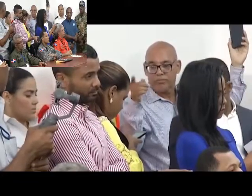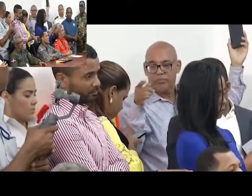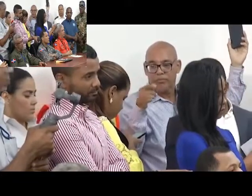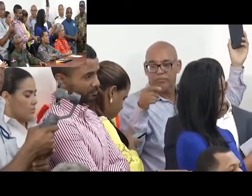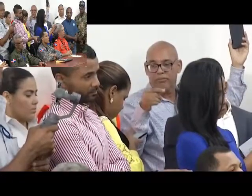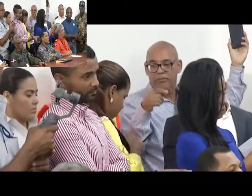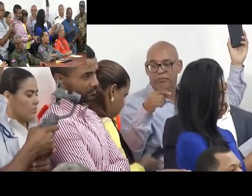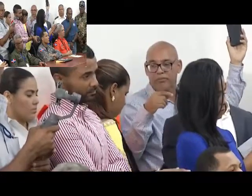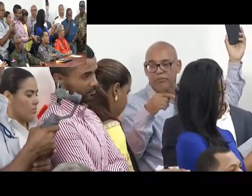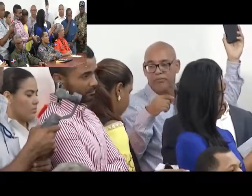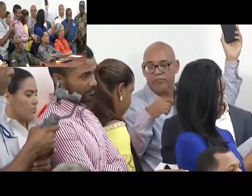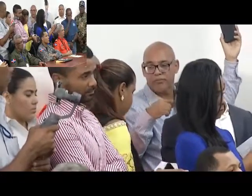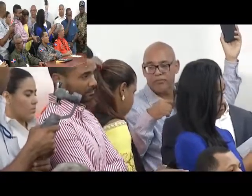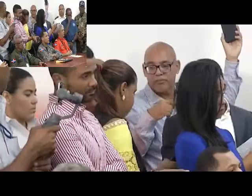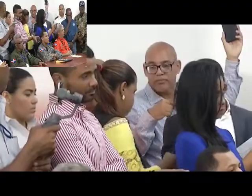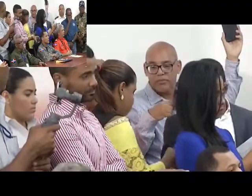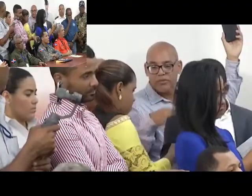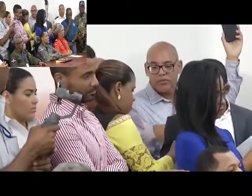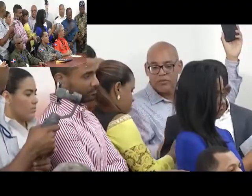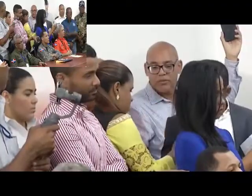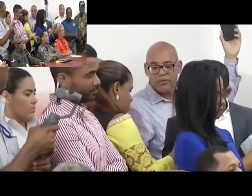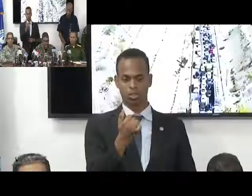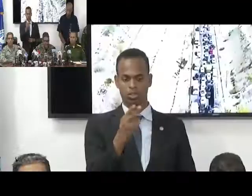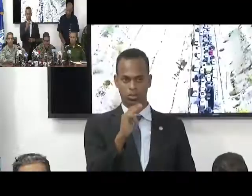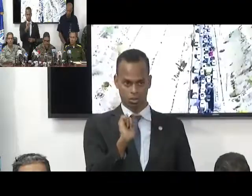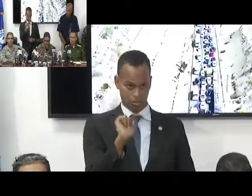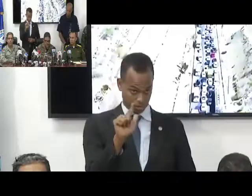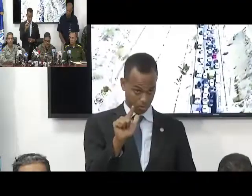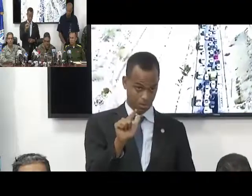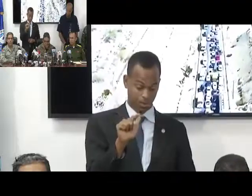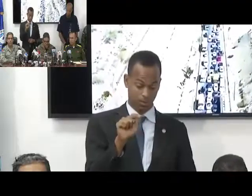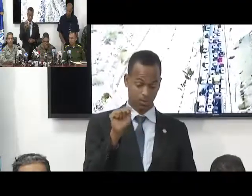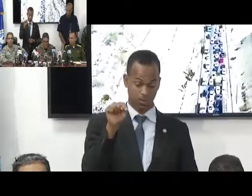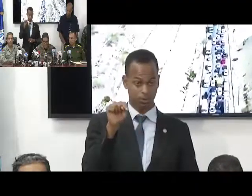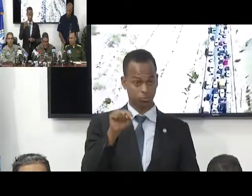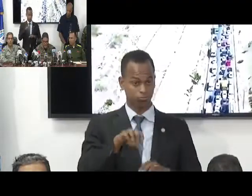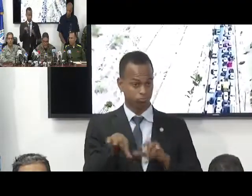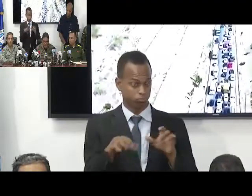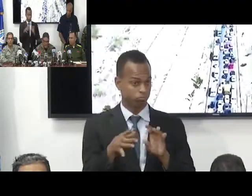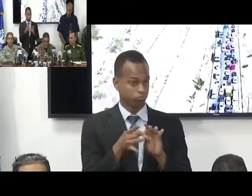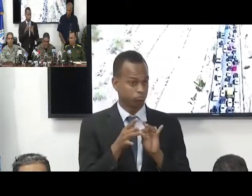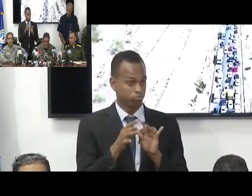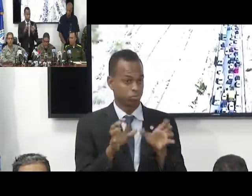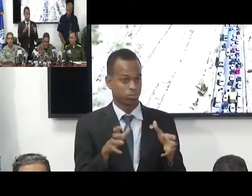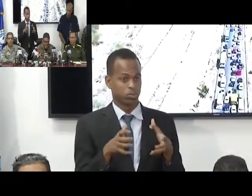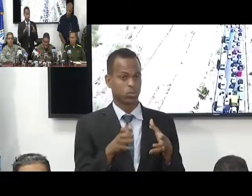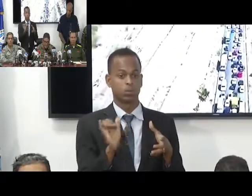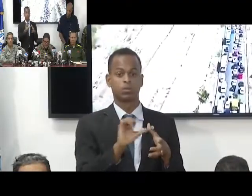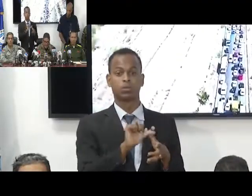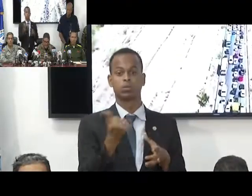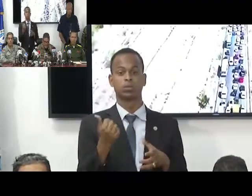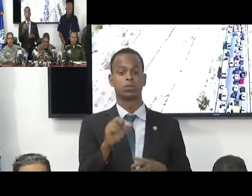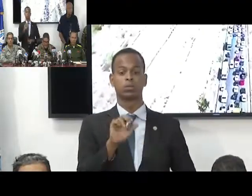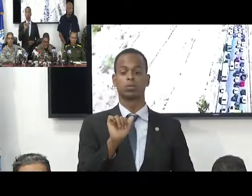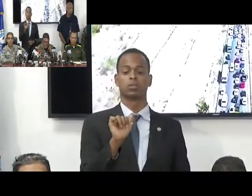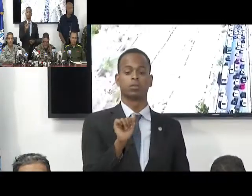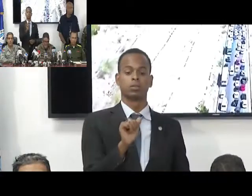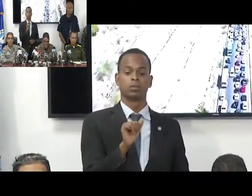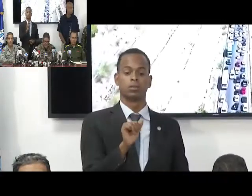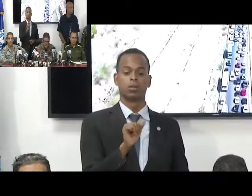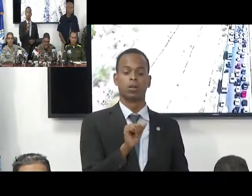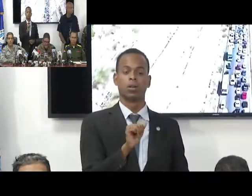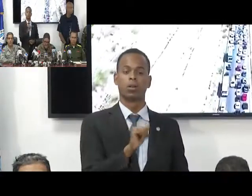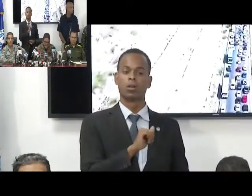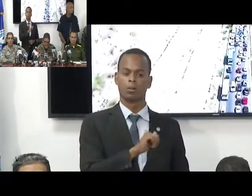comandante general del Ejército de la República Dominicana, en su calidad de comandante del Comando Conjunto Unificado, igual que también al mayor general Richard